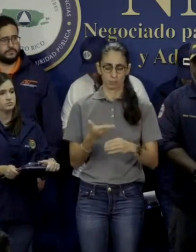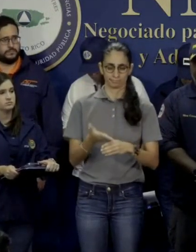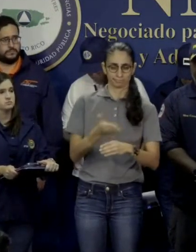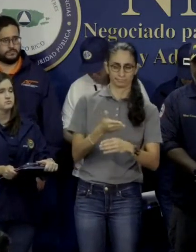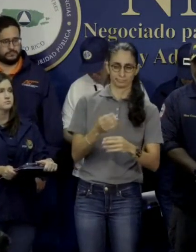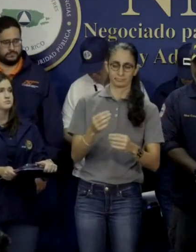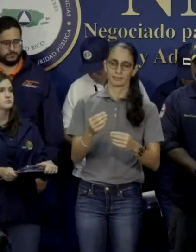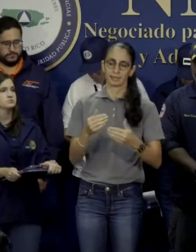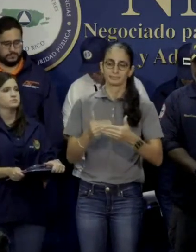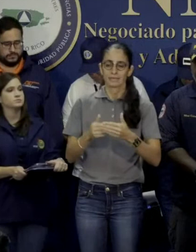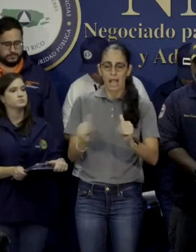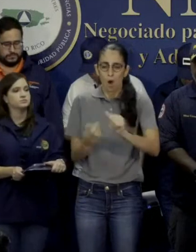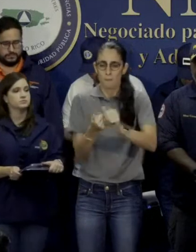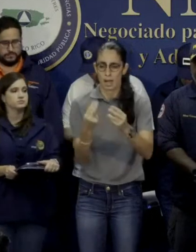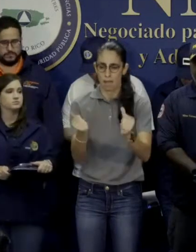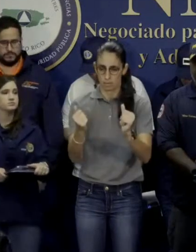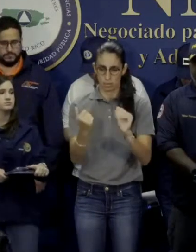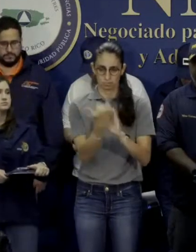datos y luego